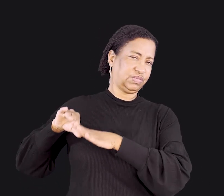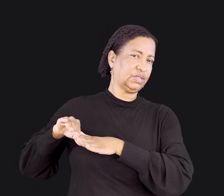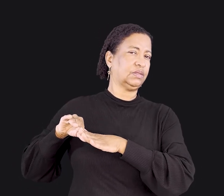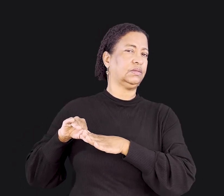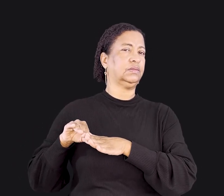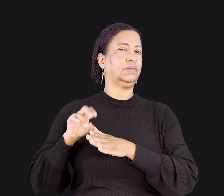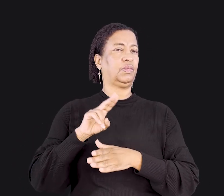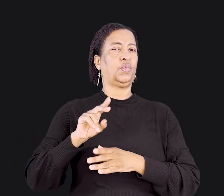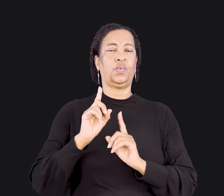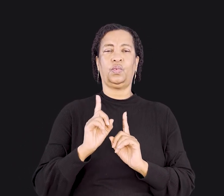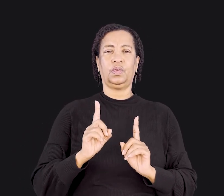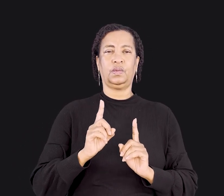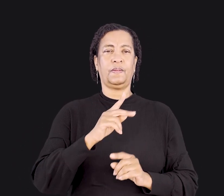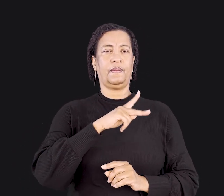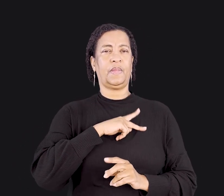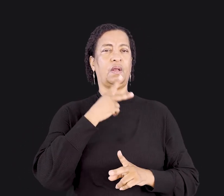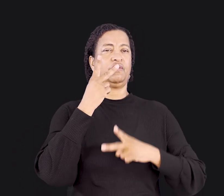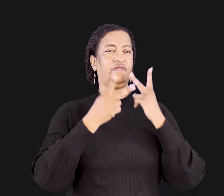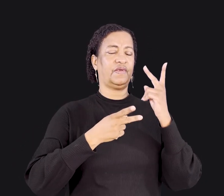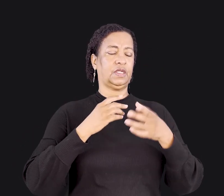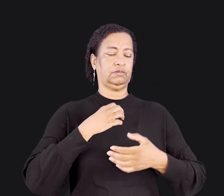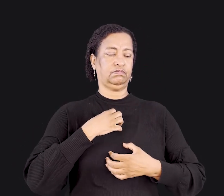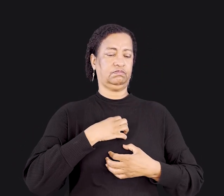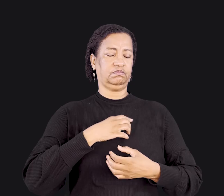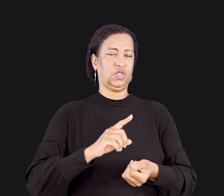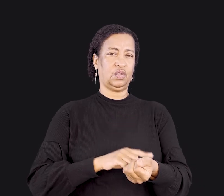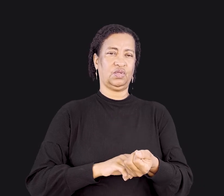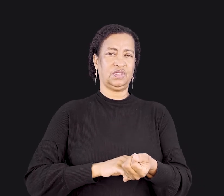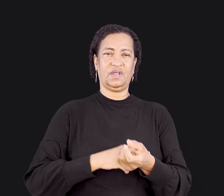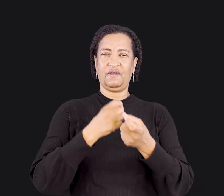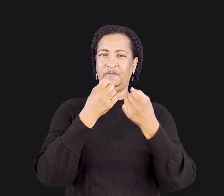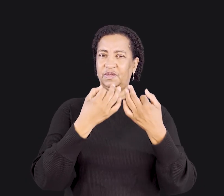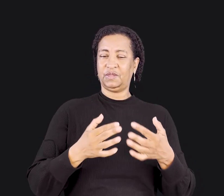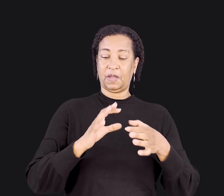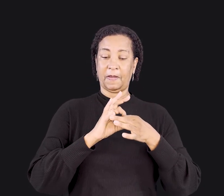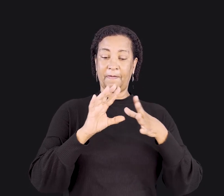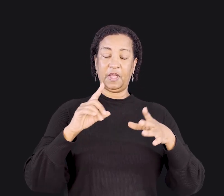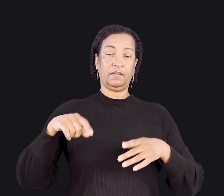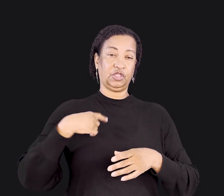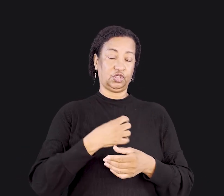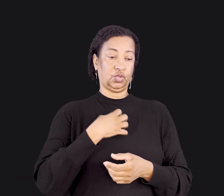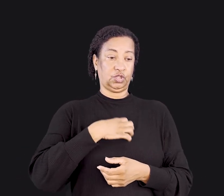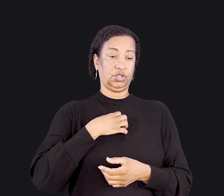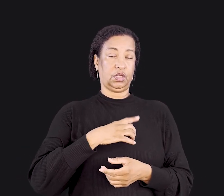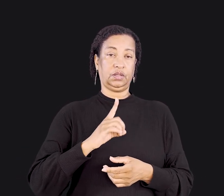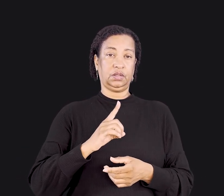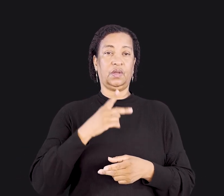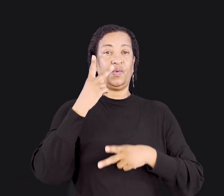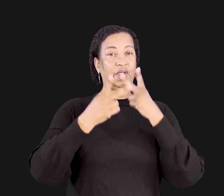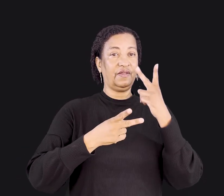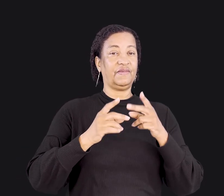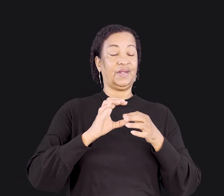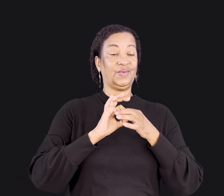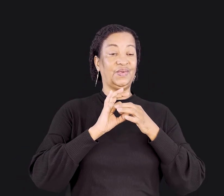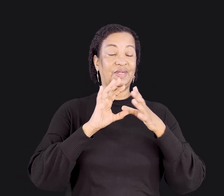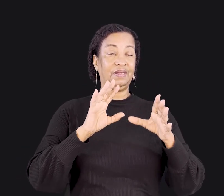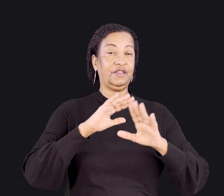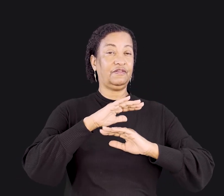trapos. Paulo não justifica nossa raiva, nem nos dá permissão para ficarmos irados. Ele diz: livrem-se de toda